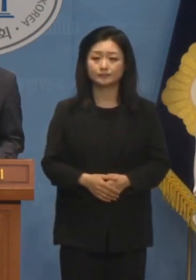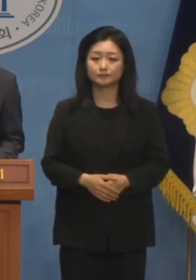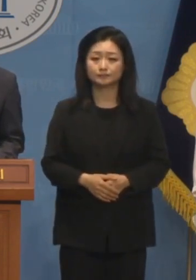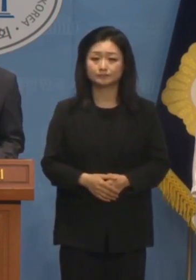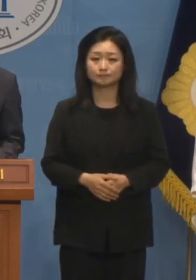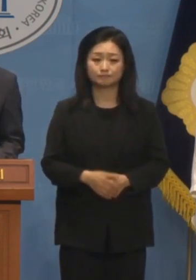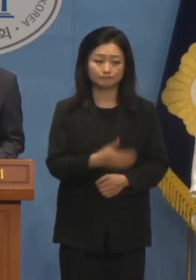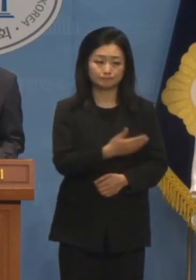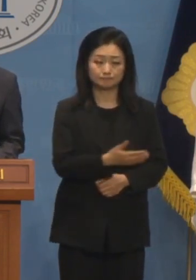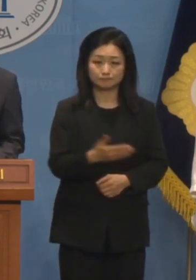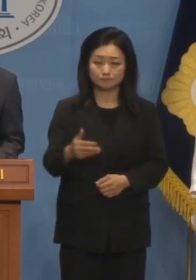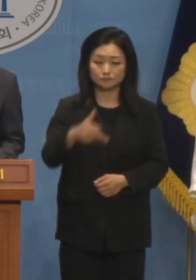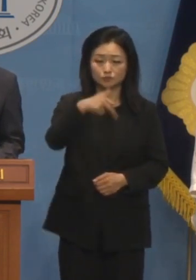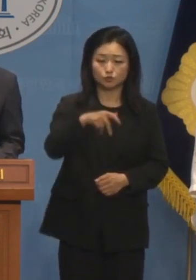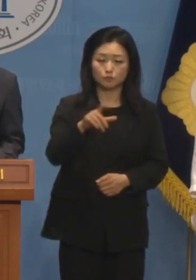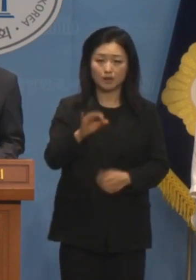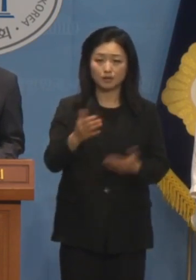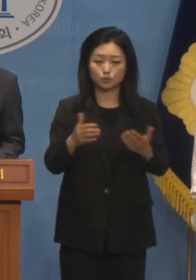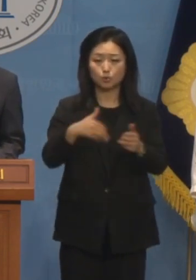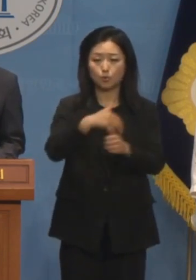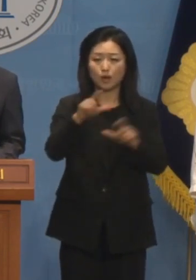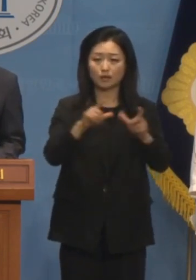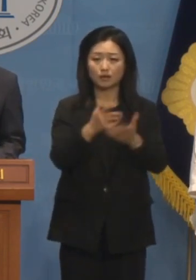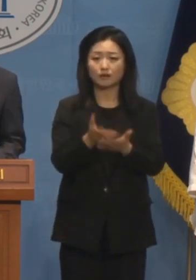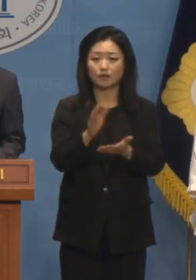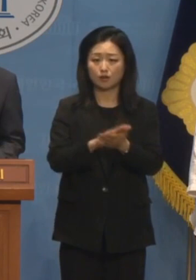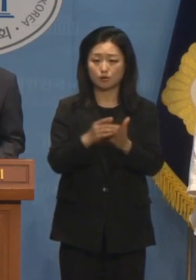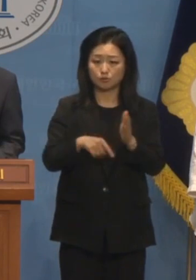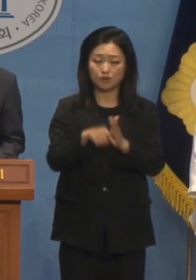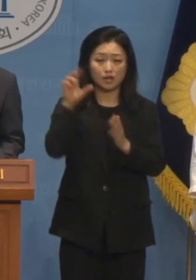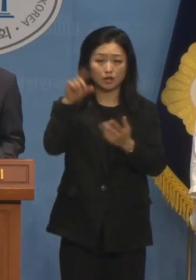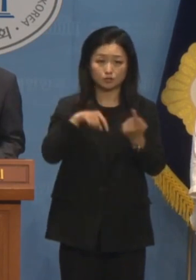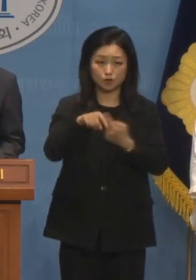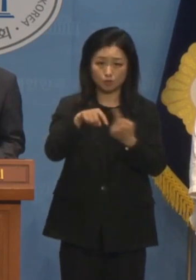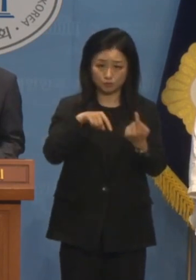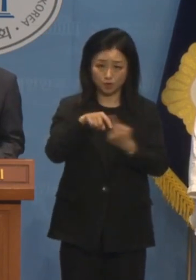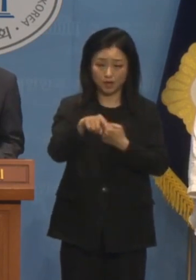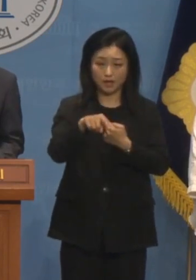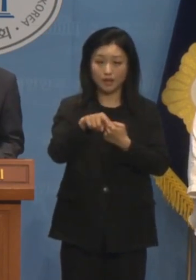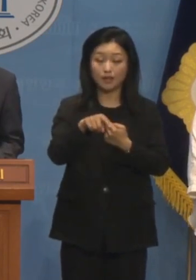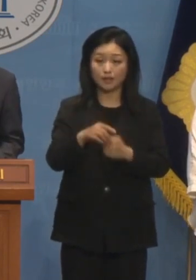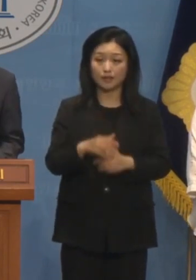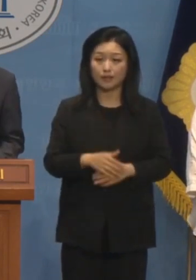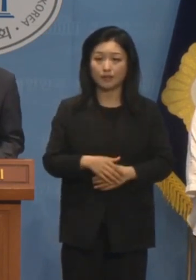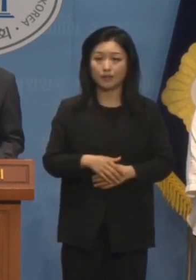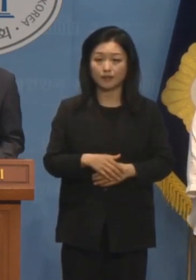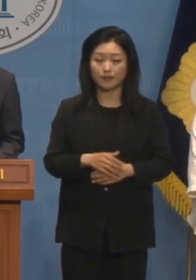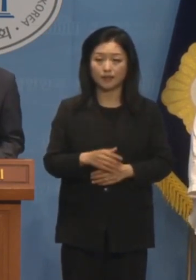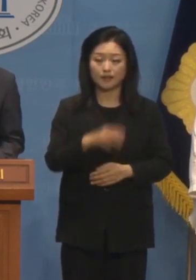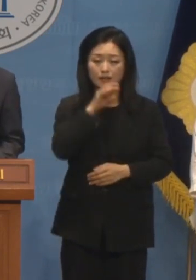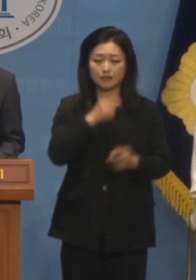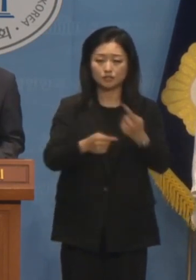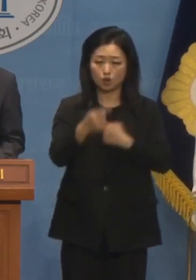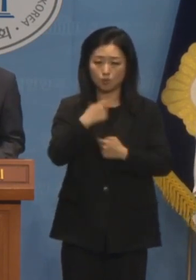두 분은 오늘 쿠팡 노동환경 개선을 위한 국회 청문회 개최 청원을